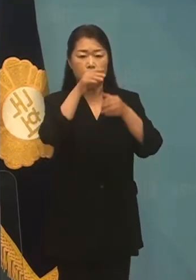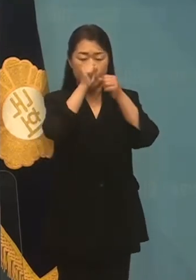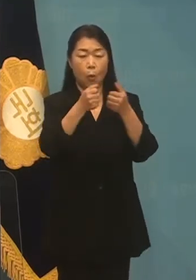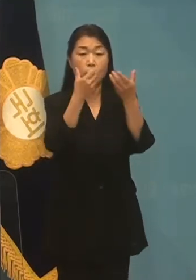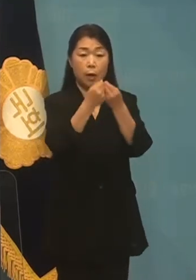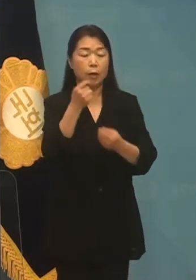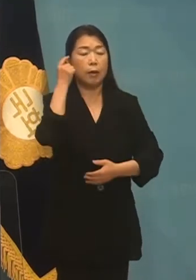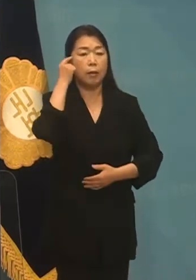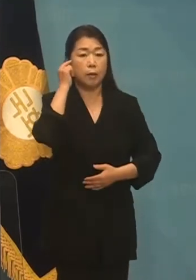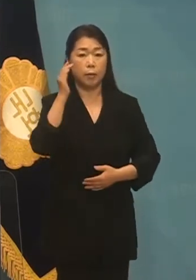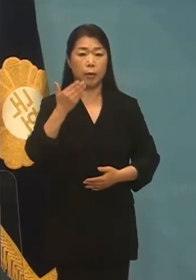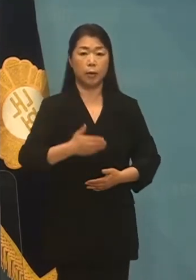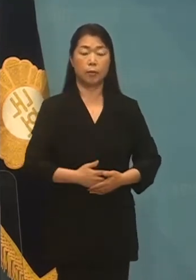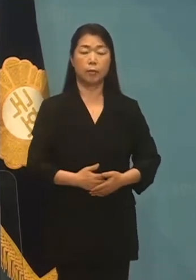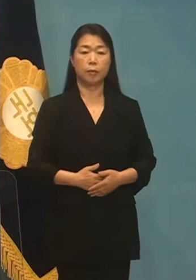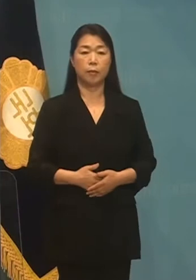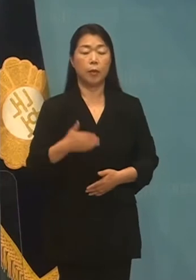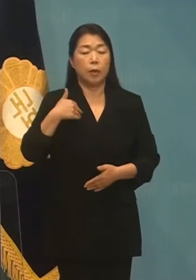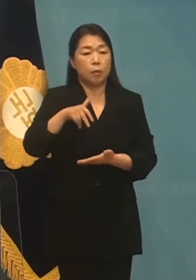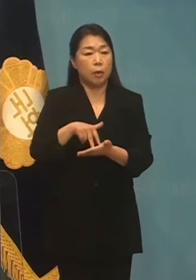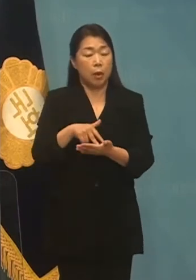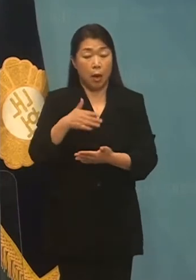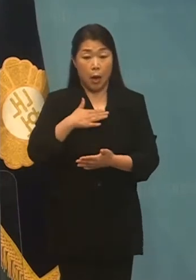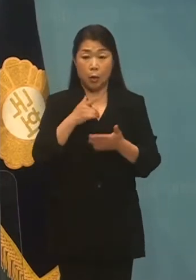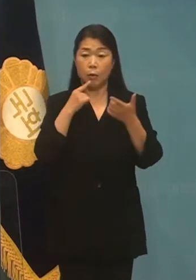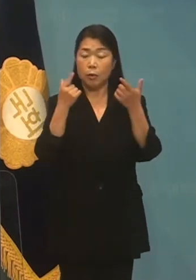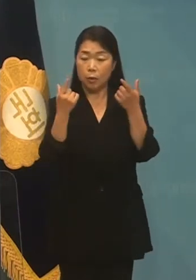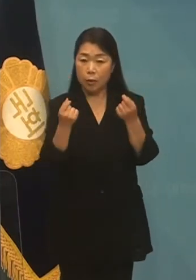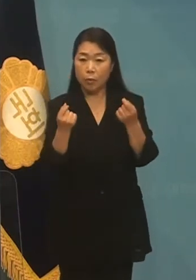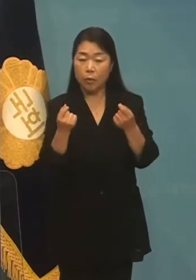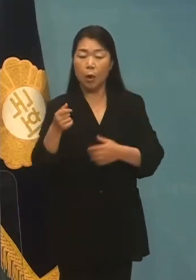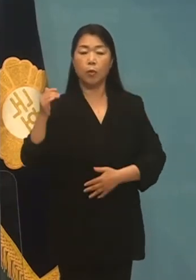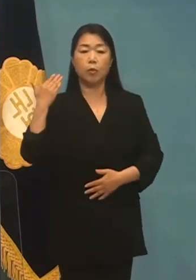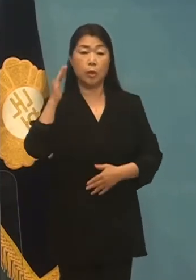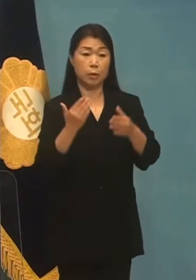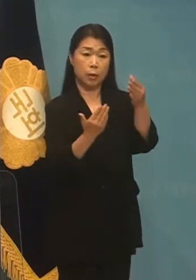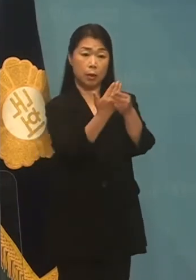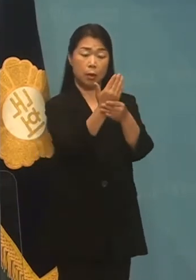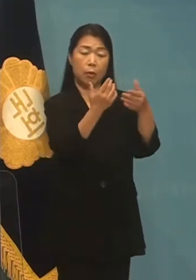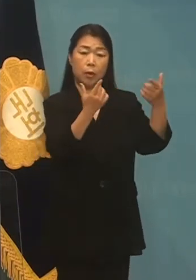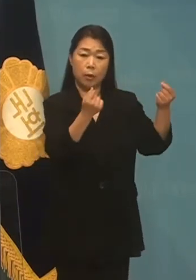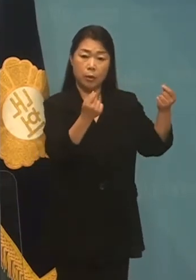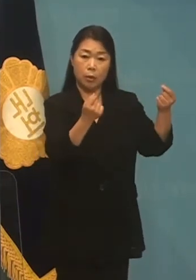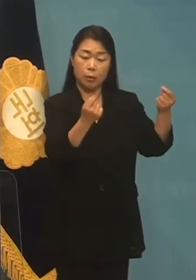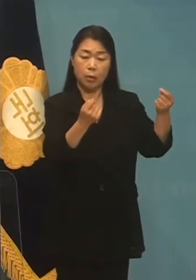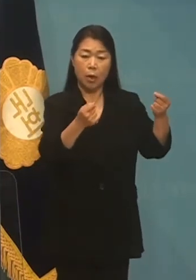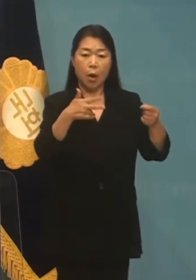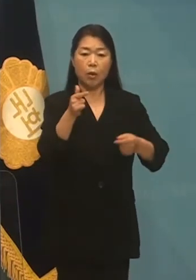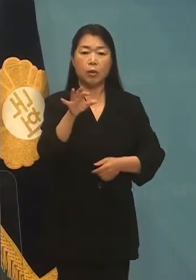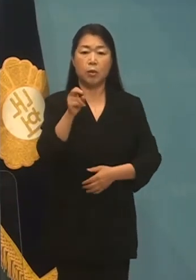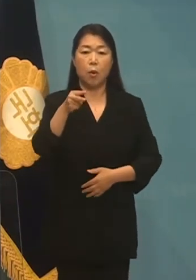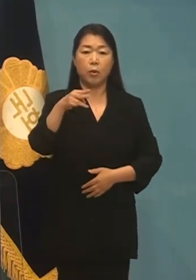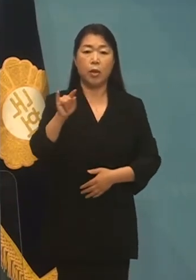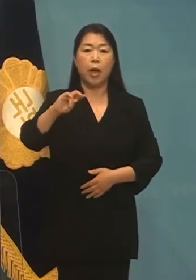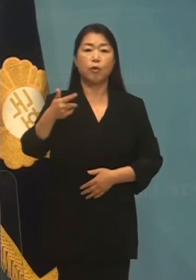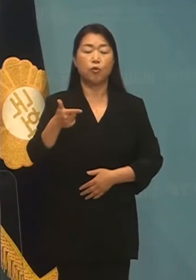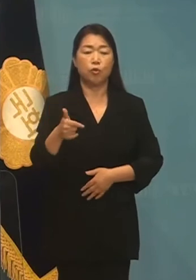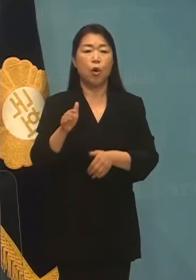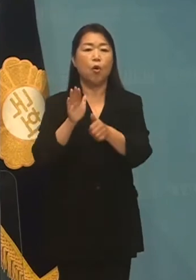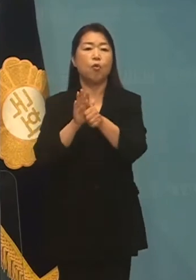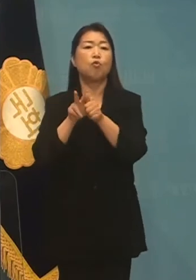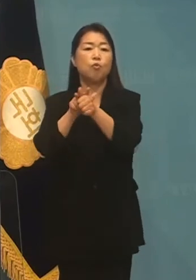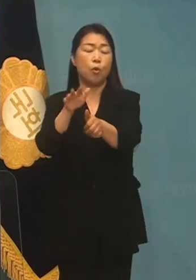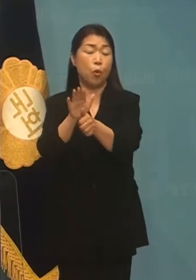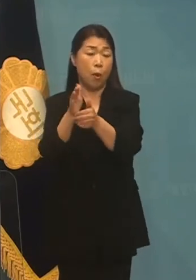생각했습니다. 저는 아시다시피 최근 사퇴한 정세균 후보님을